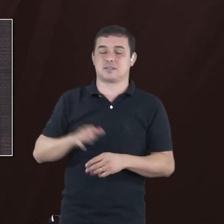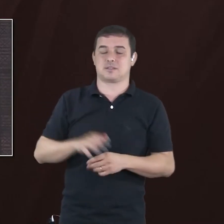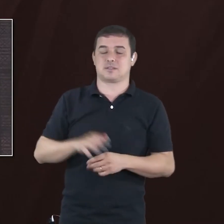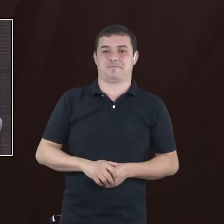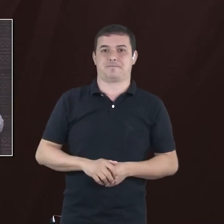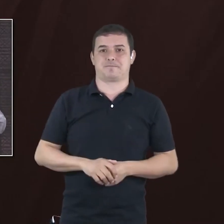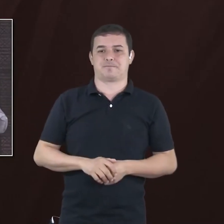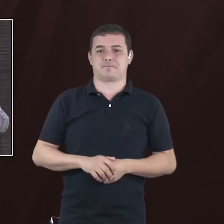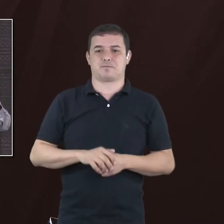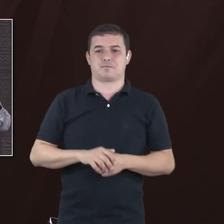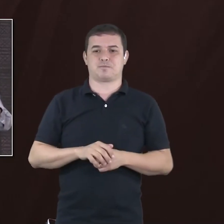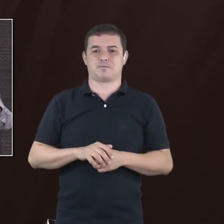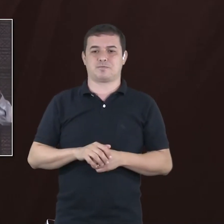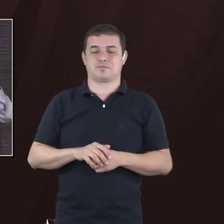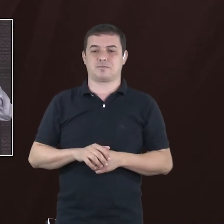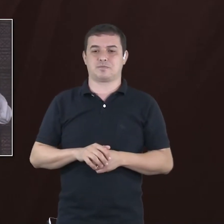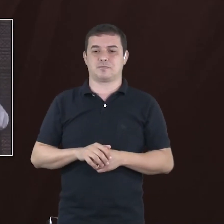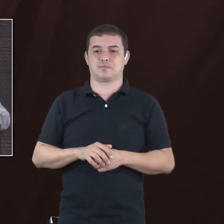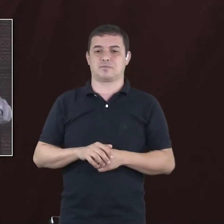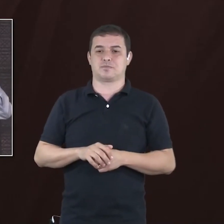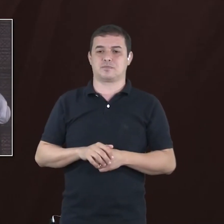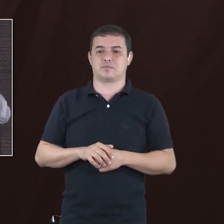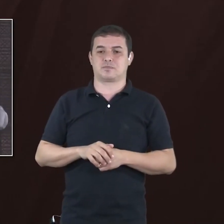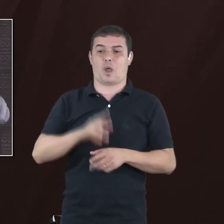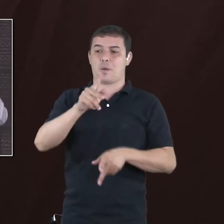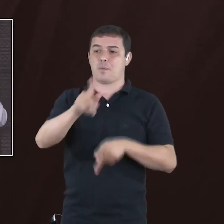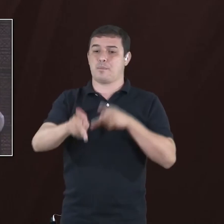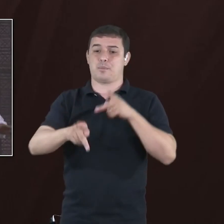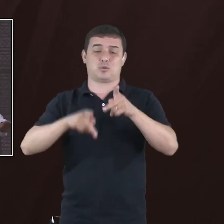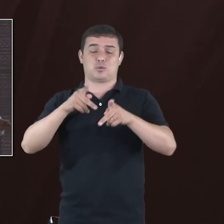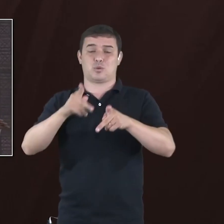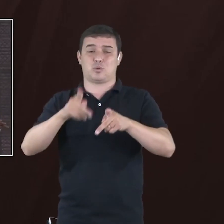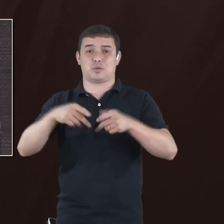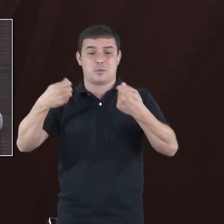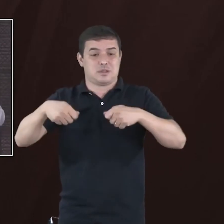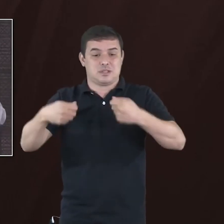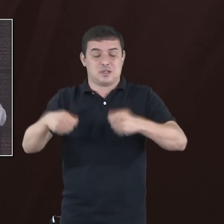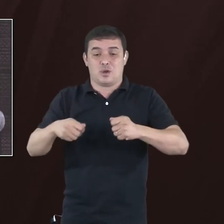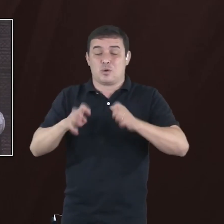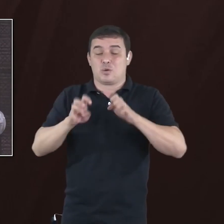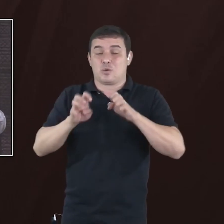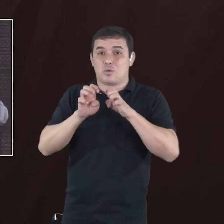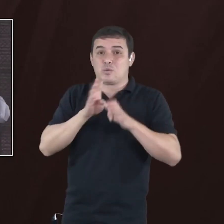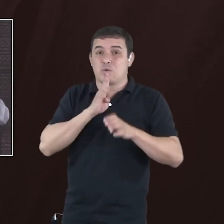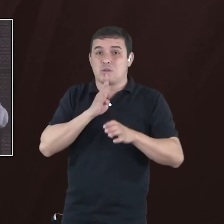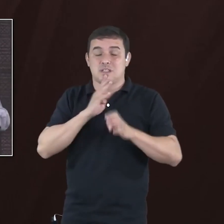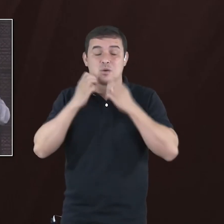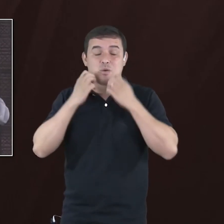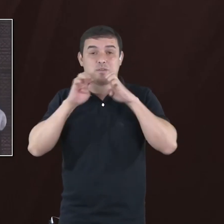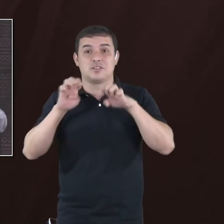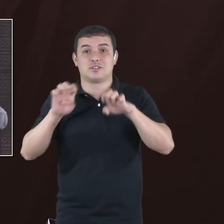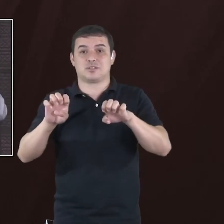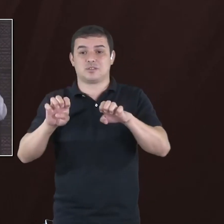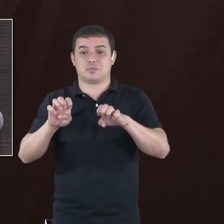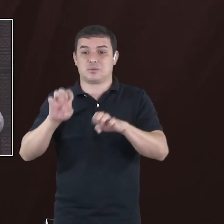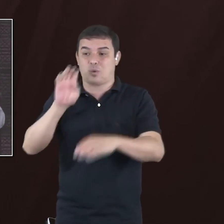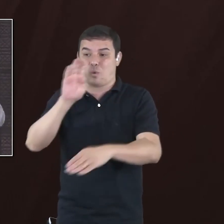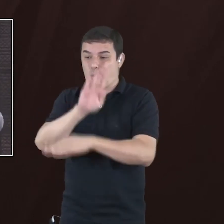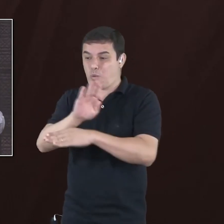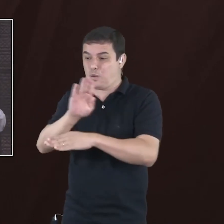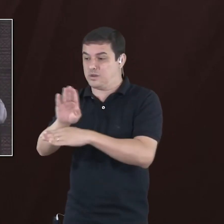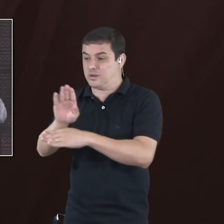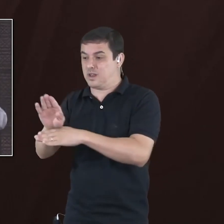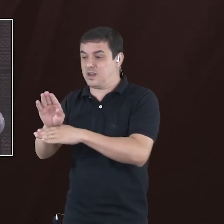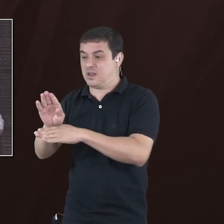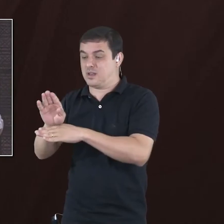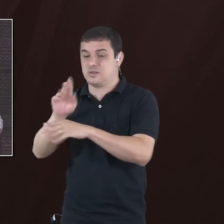canais para alcançar maior número possível de pessoas, e nós vamos cuidar daquelas pessoas que